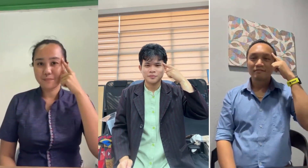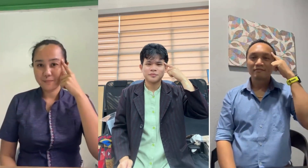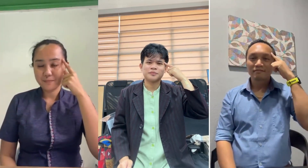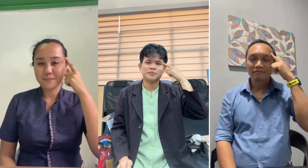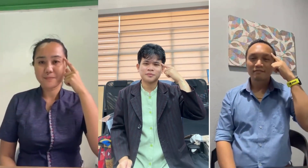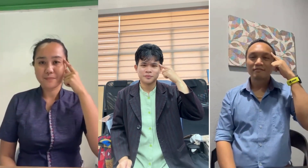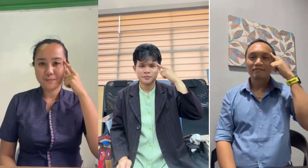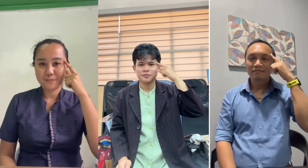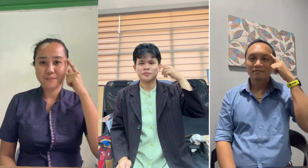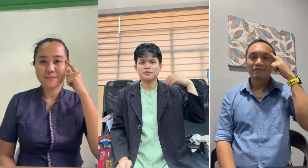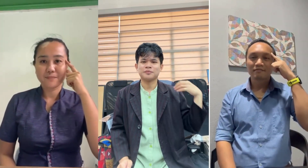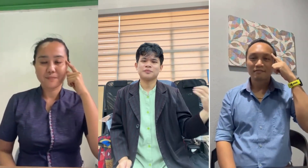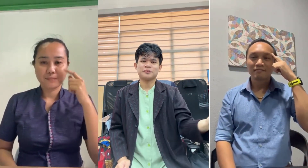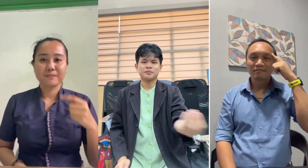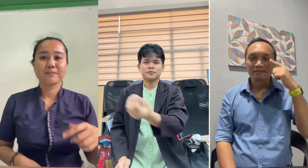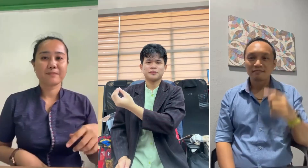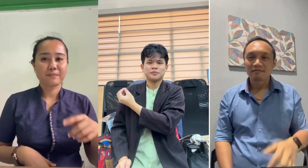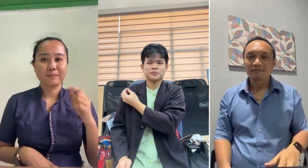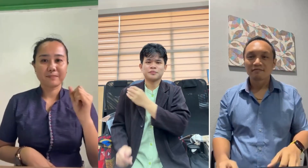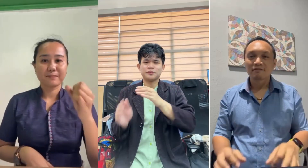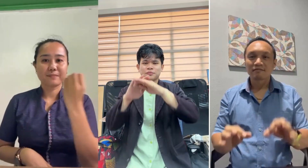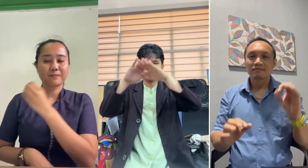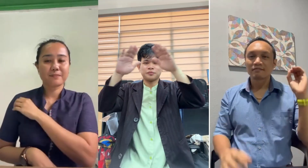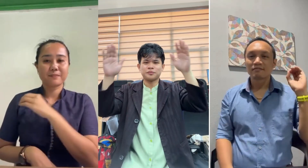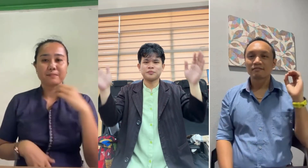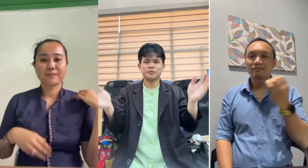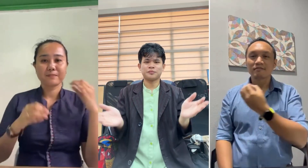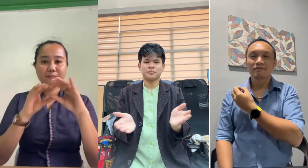isipin ang isang mundong puno ng